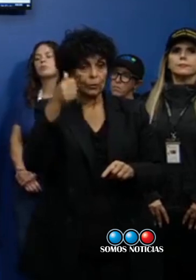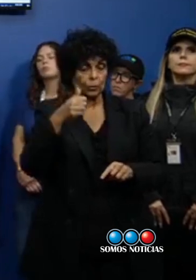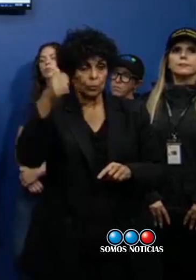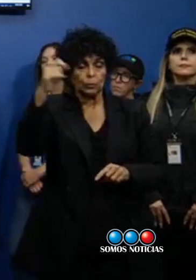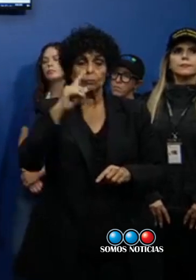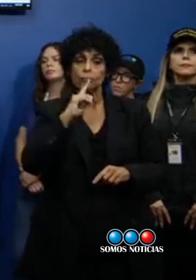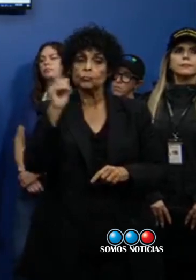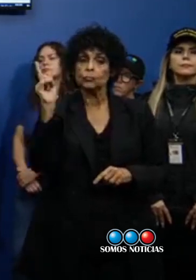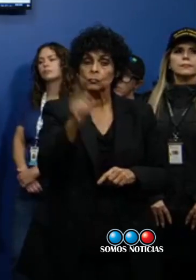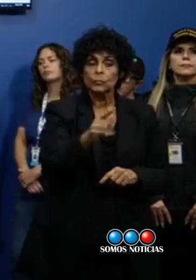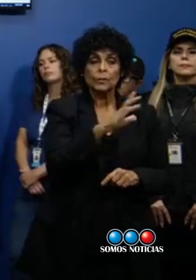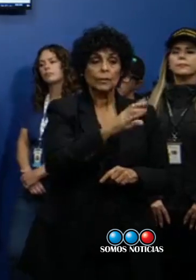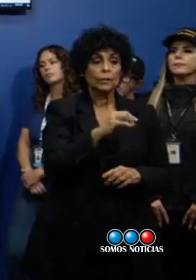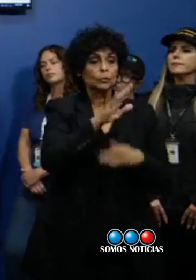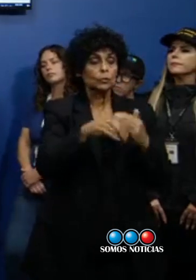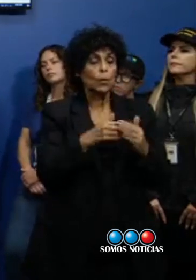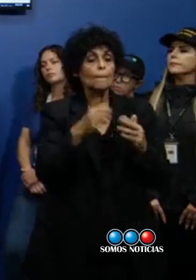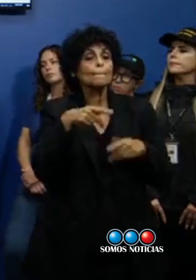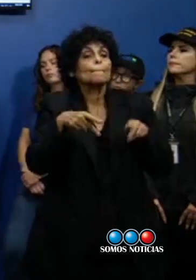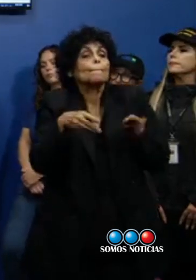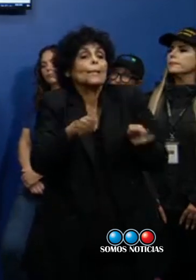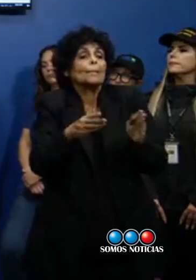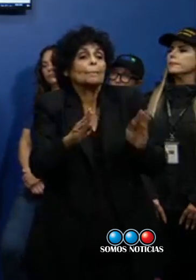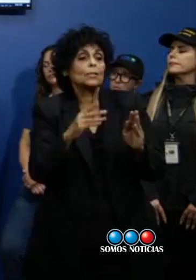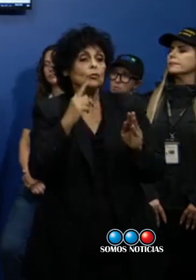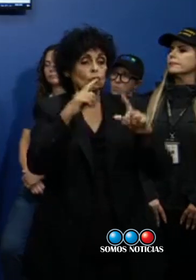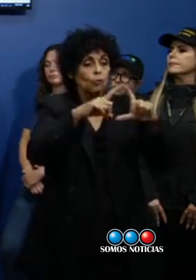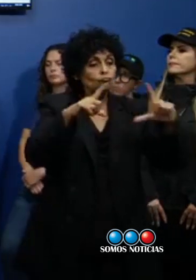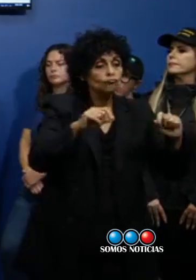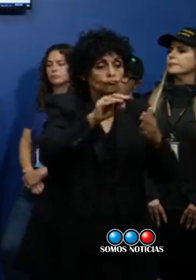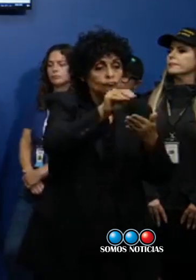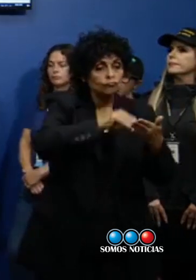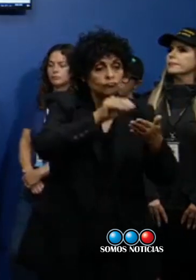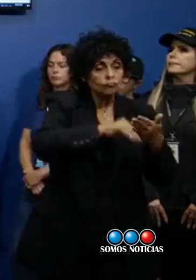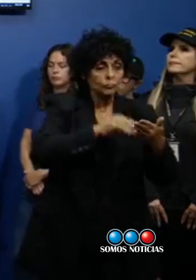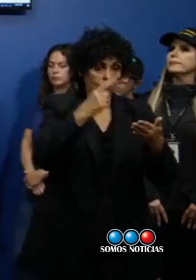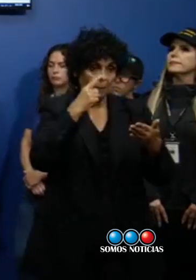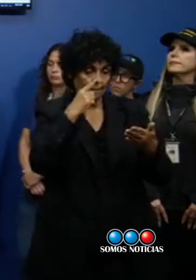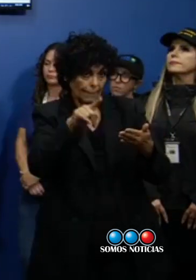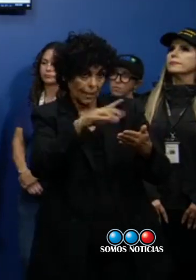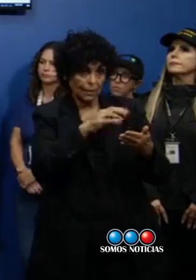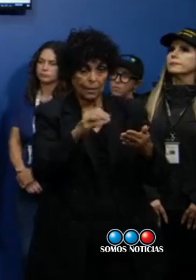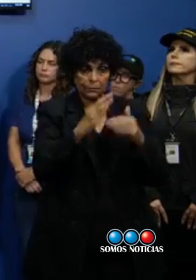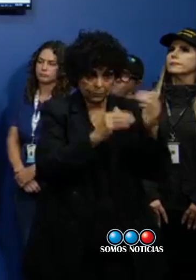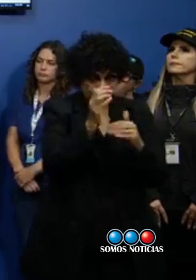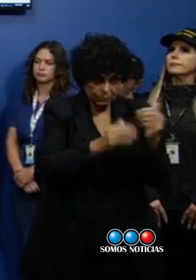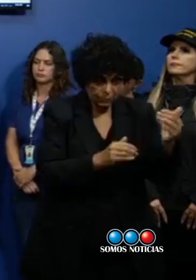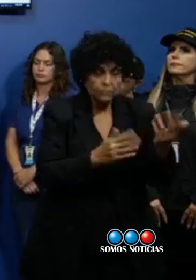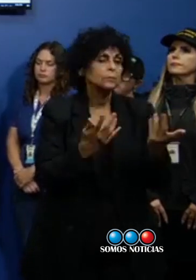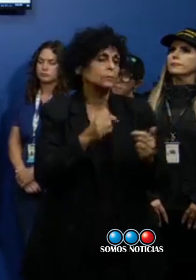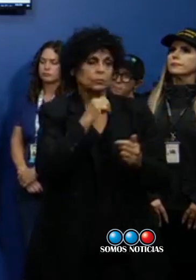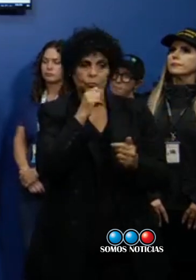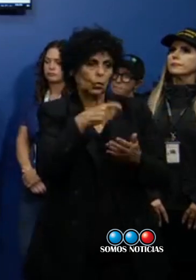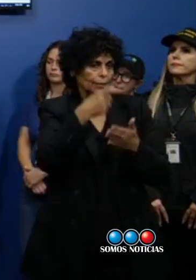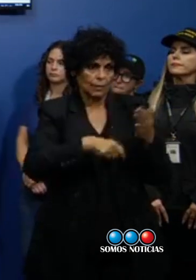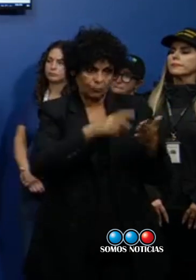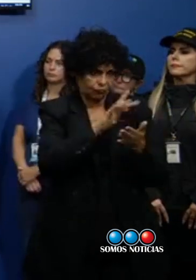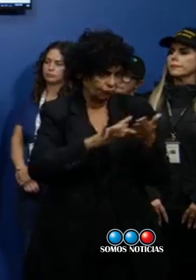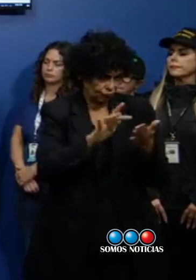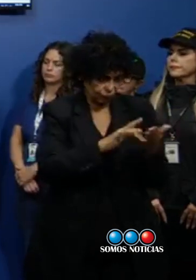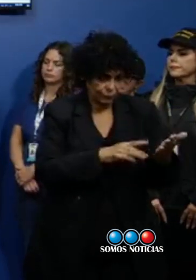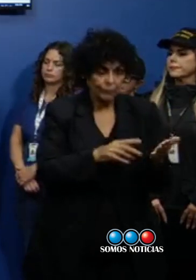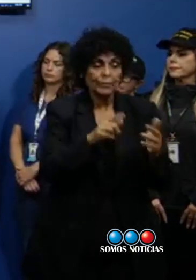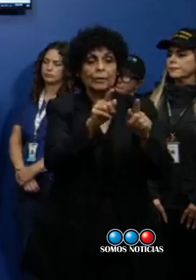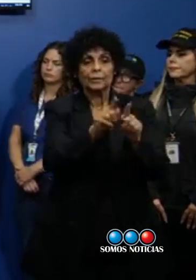no conformidades y los permisos de construcción para las reparaciones relacionadas con el huracán cualquier caso negocio que se considere legal el miércoles 9 de